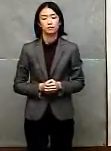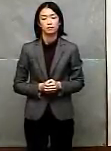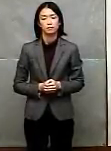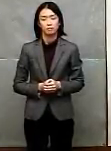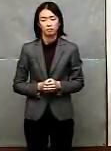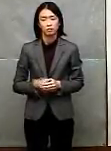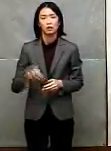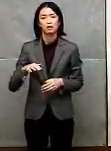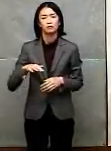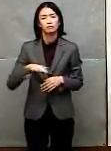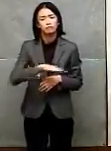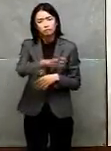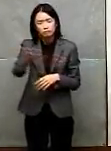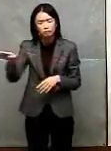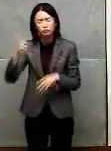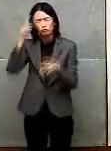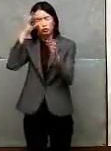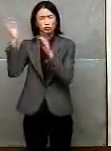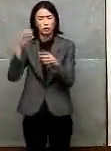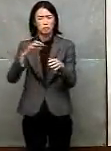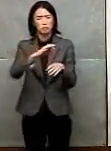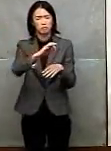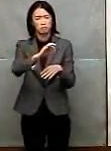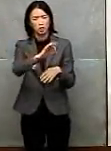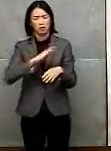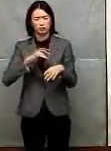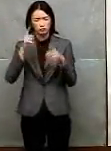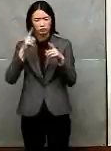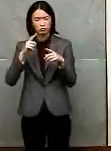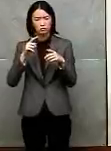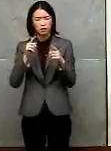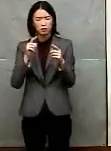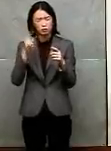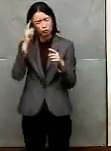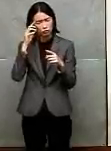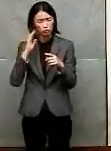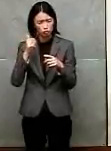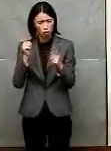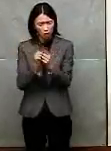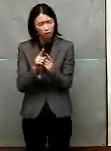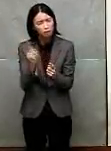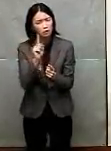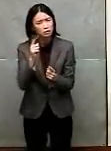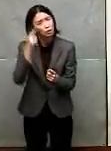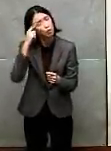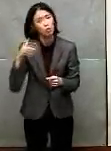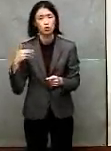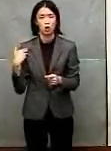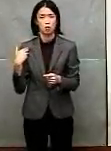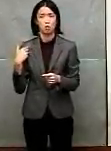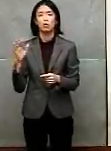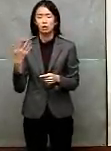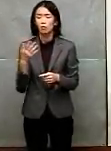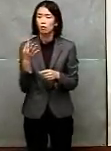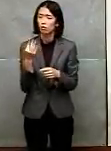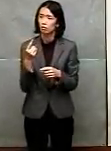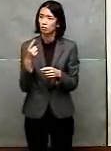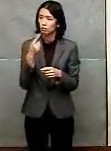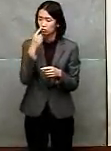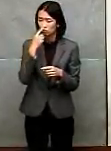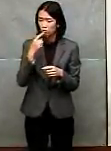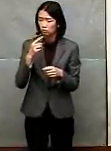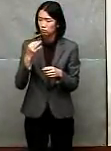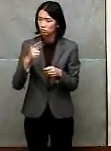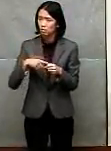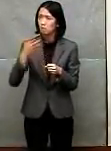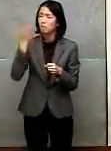皆さんにとっては突然かもしれないのですが、実は数年前に私ラ・フランスの